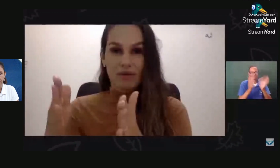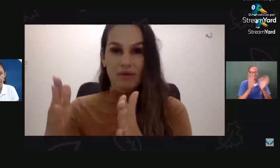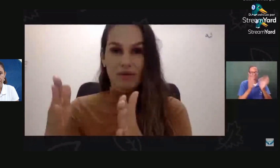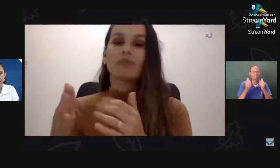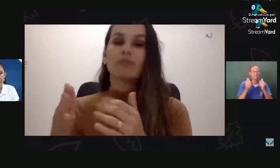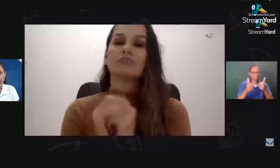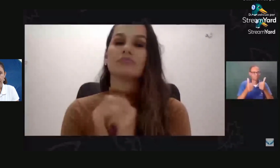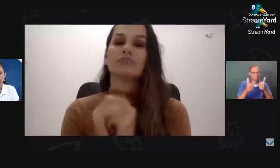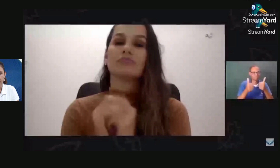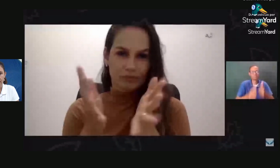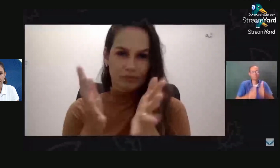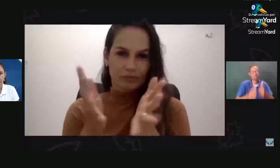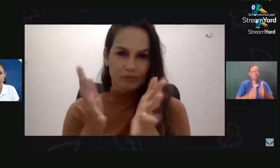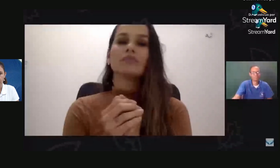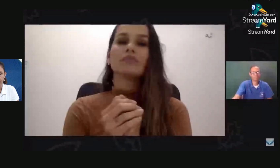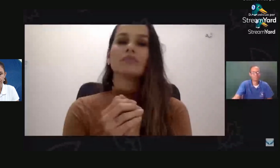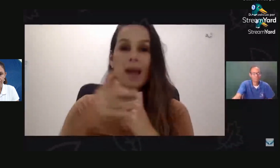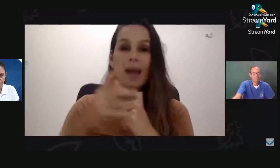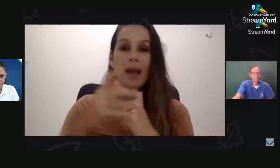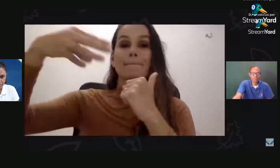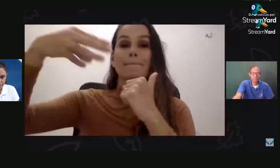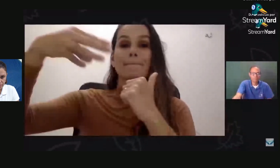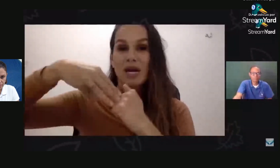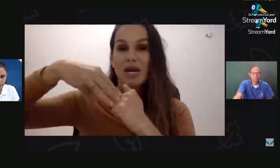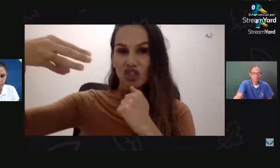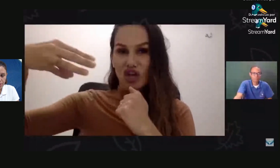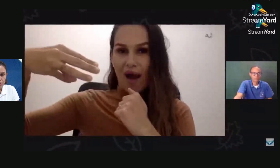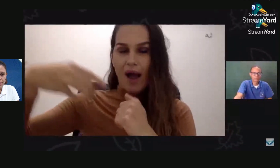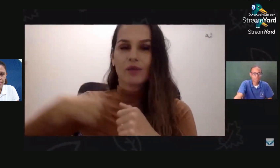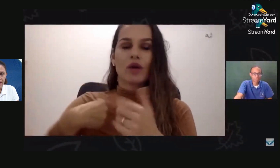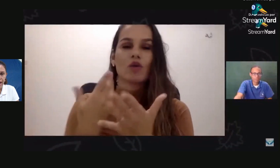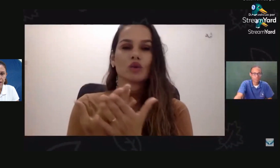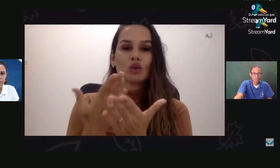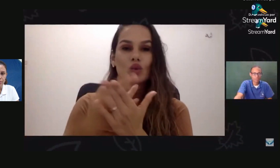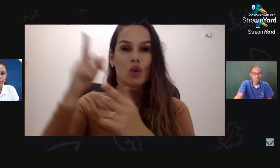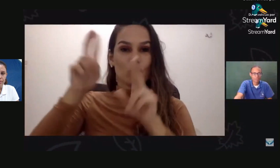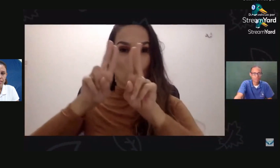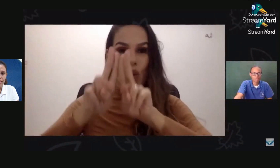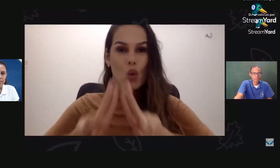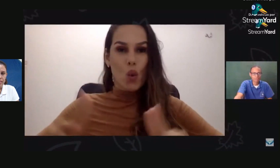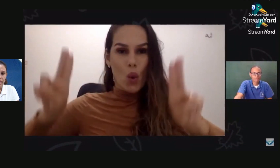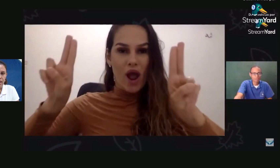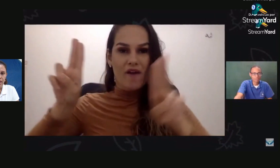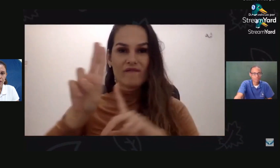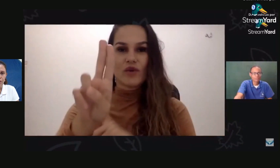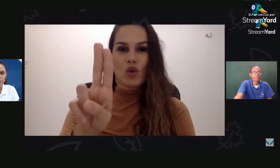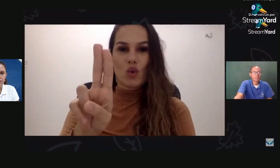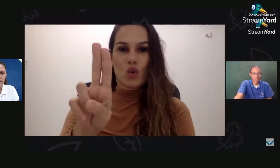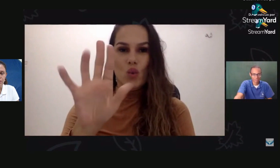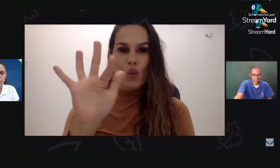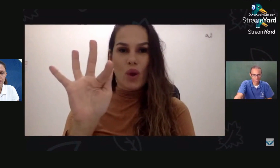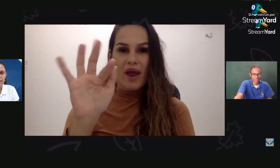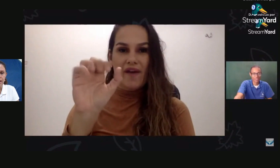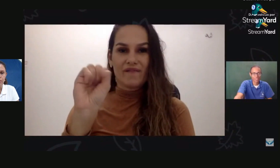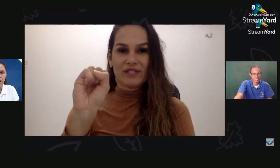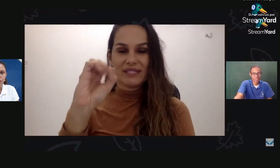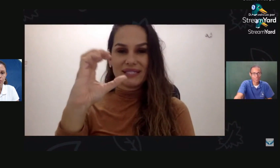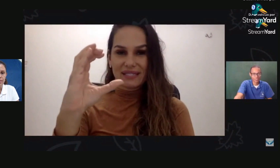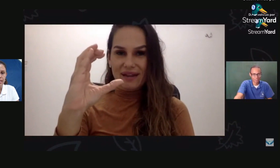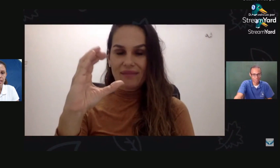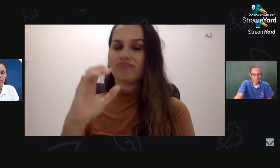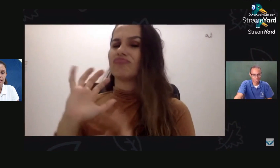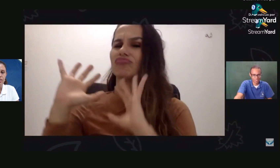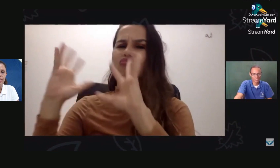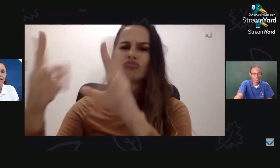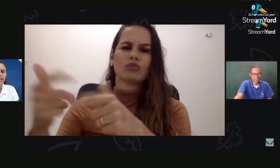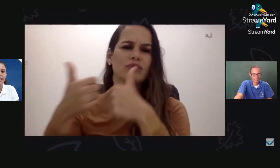ok. Que bom. Depois do mestrado, eu fiz o mestrado na